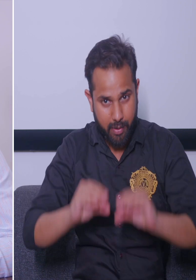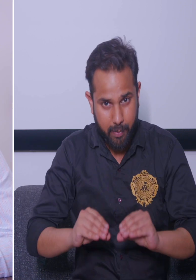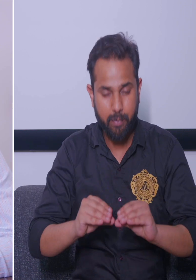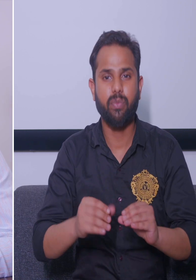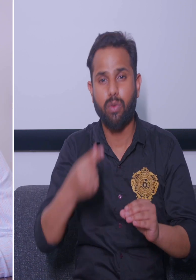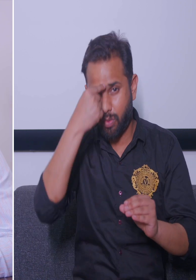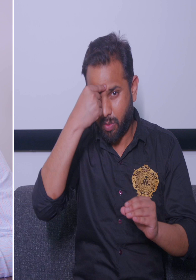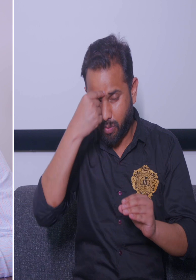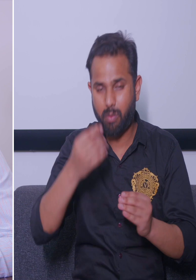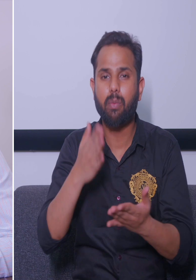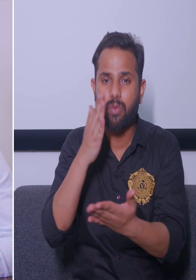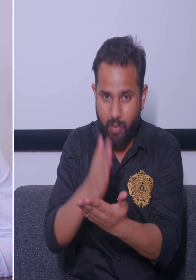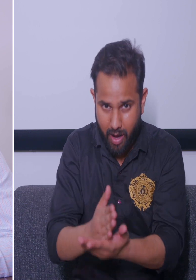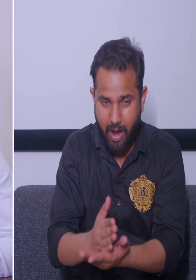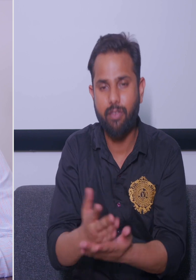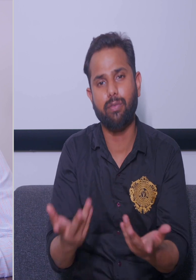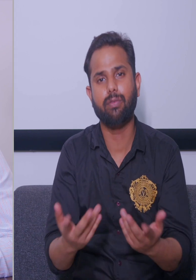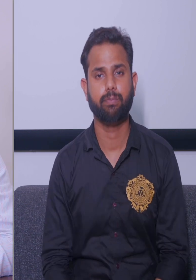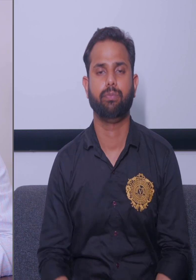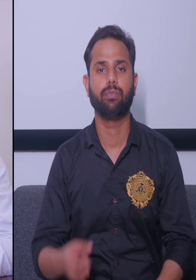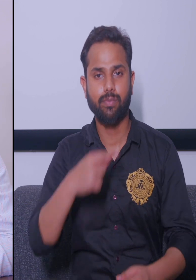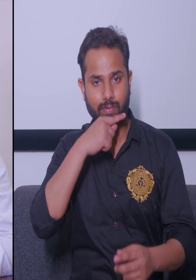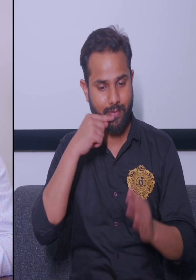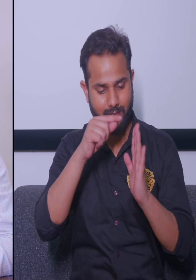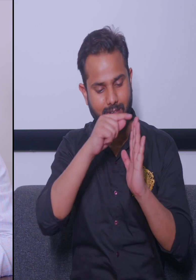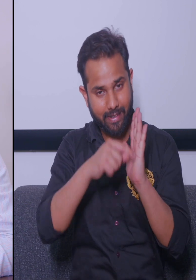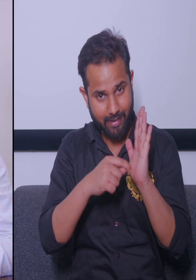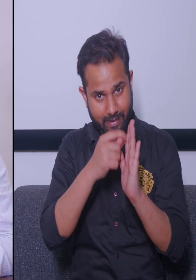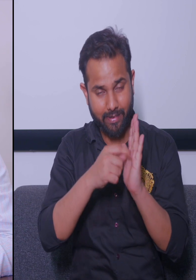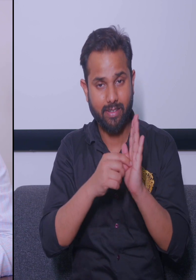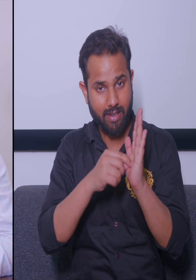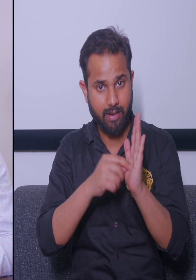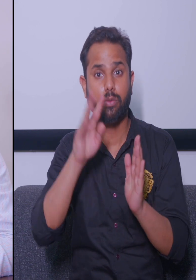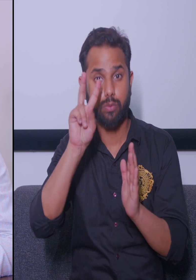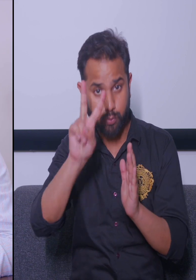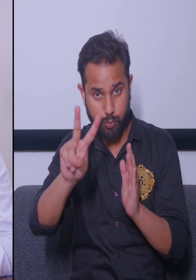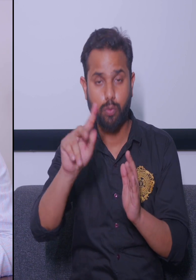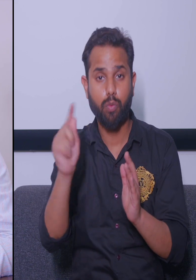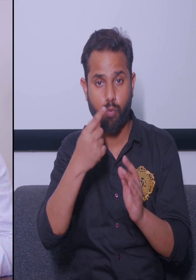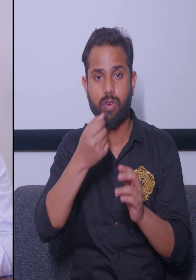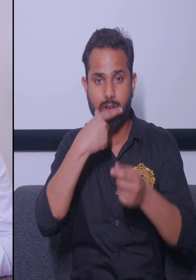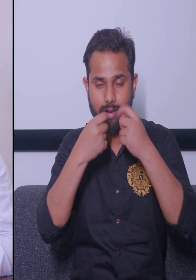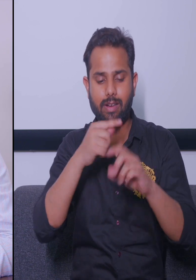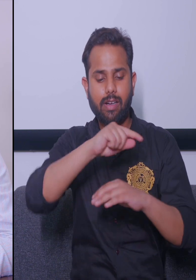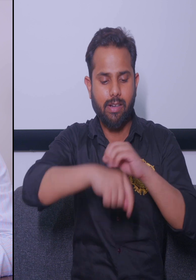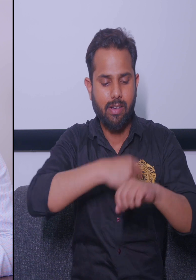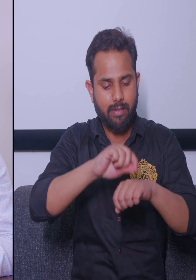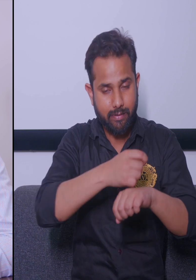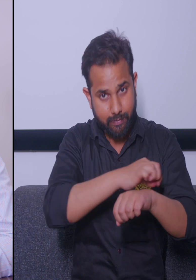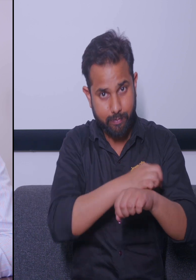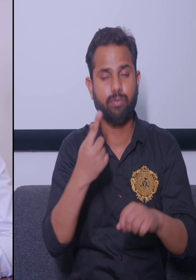करना, कॉम्प्लिकेशंस को बचाना और रिकरेंस को बचाना। पेप्टिक अल्सर डिजीज़ का ट्रीटमेंट 2 प्रकार से हो सकता है, मेडिकेशन और